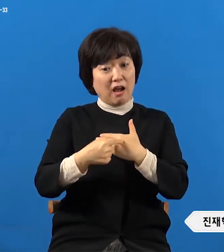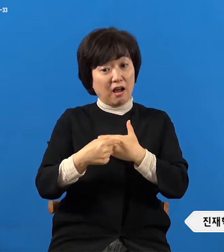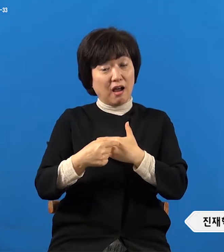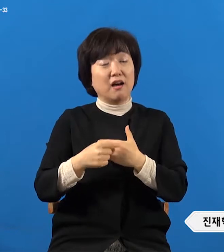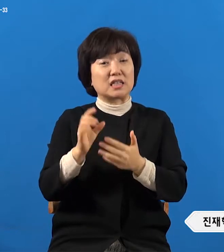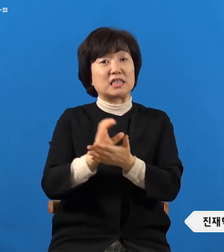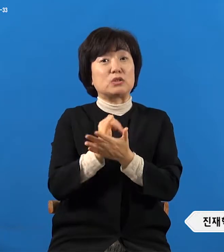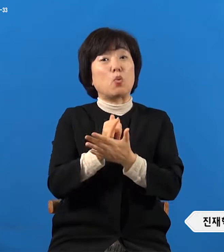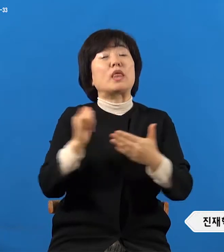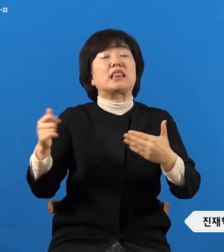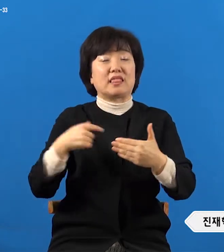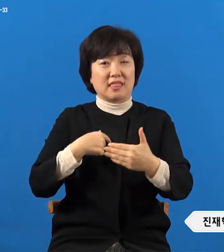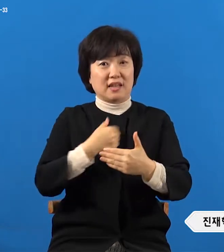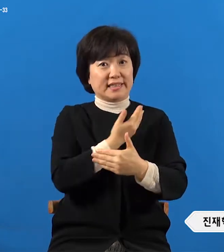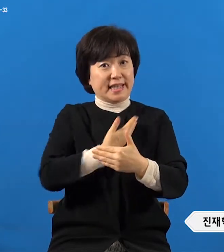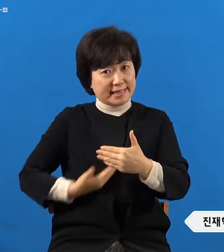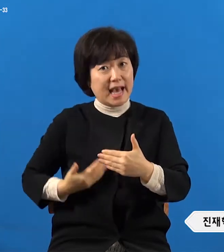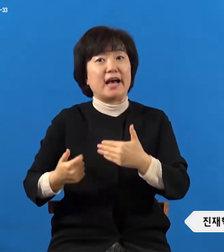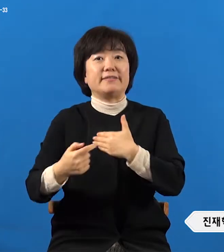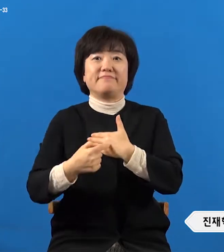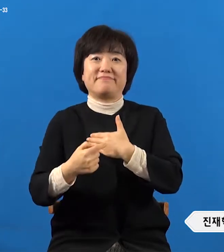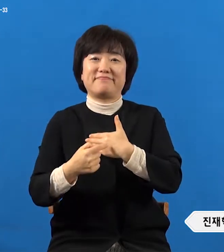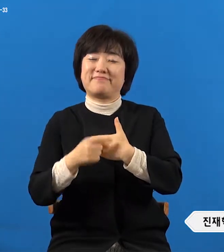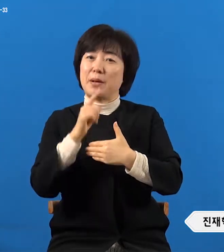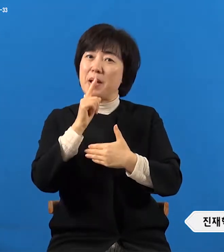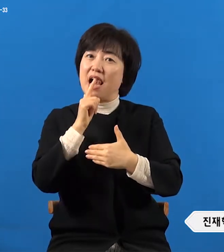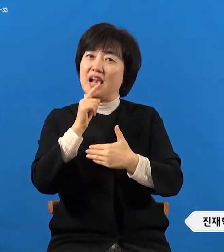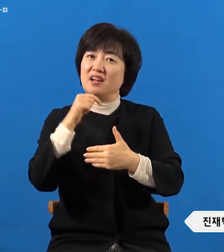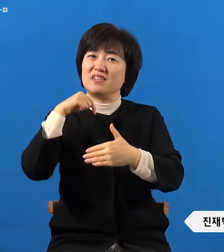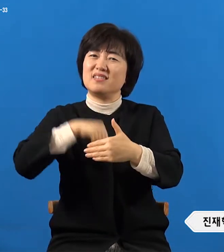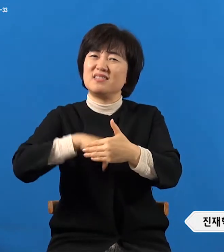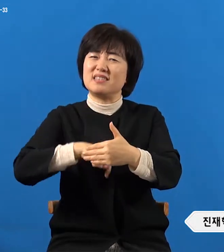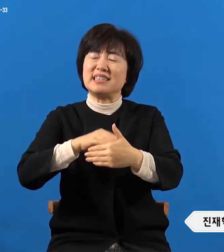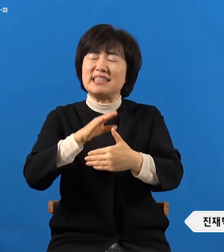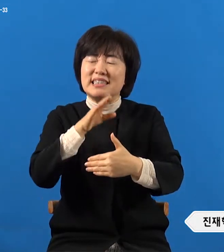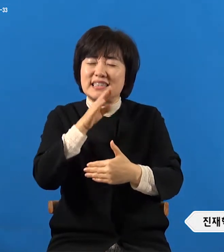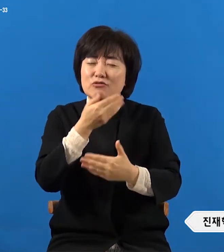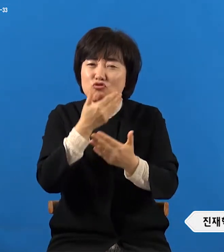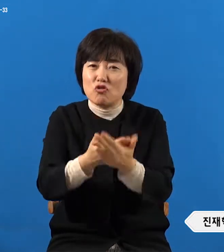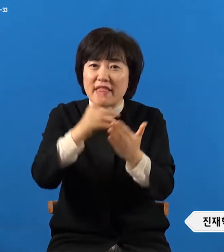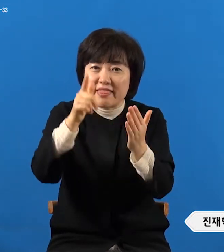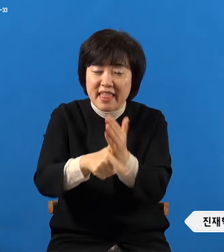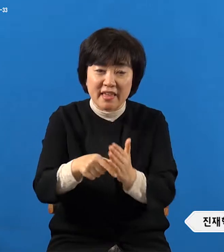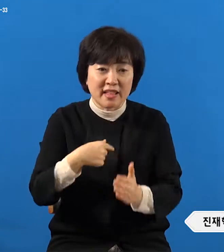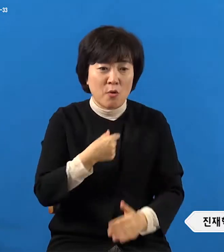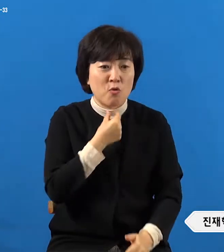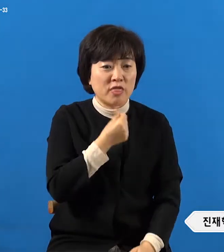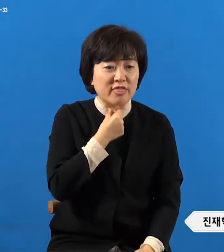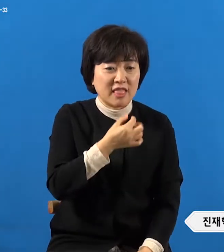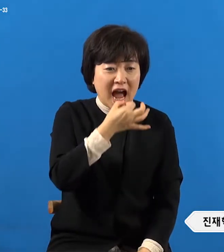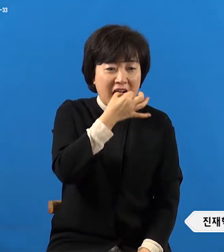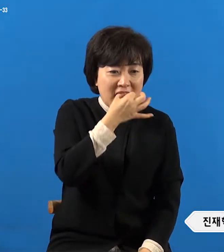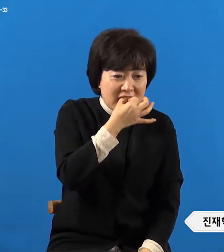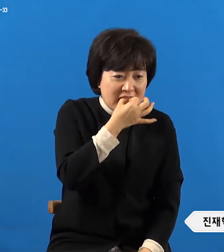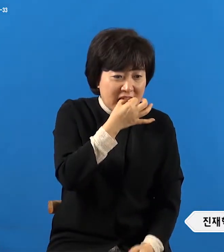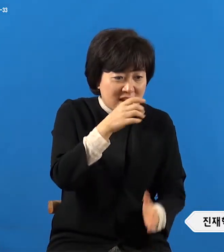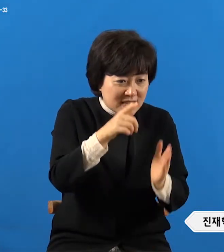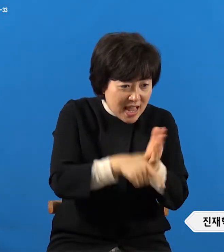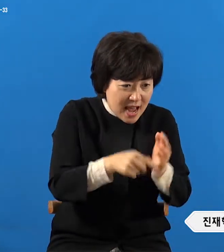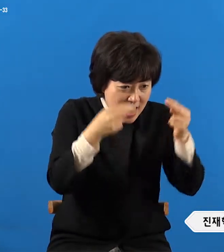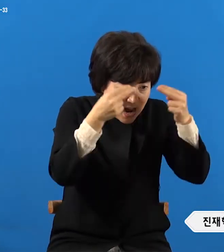이야기하면서 결정적인 순간에 우리에게 정말 필요하고 정말 원하는 것들이 등장하는 순간에도